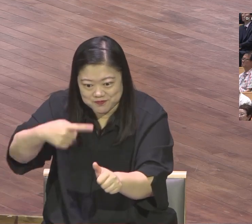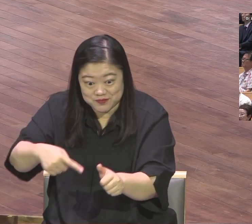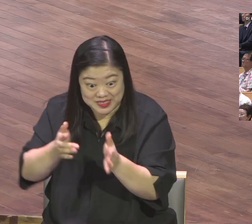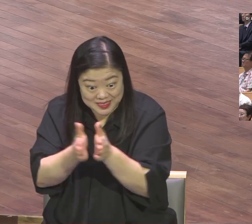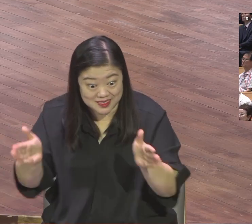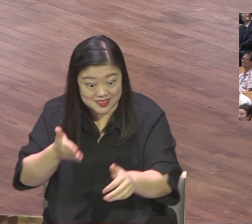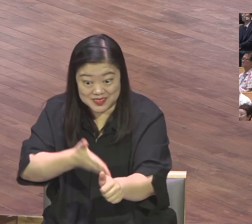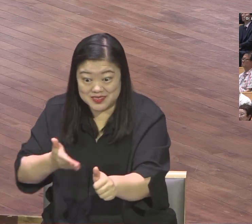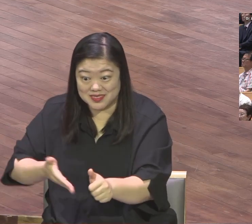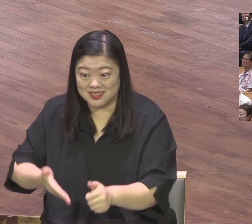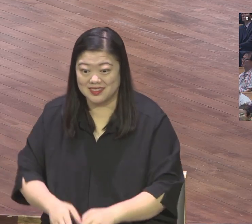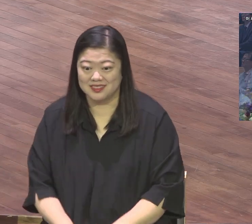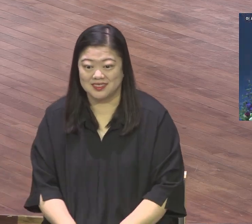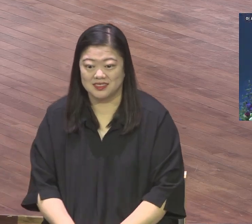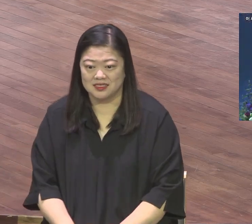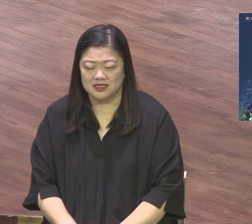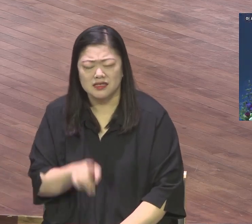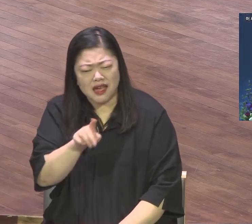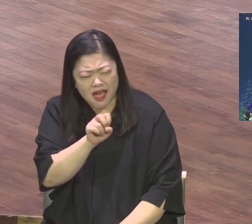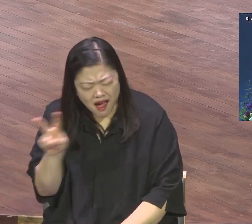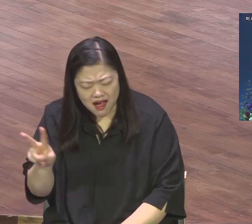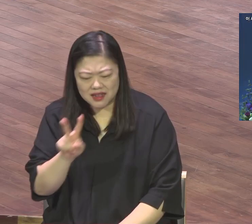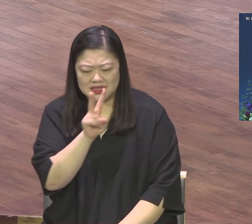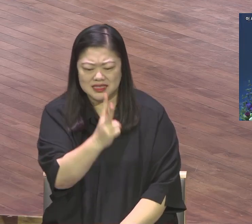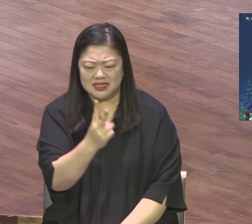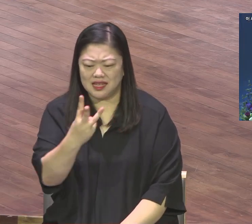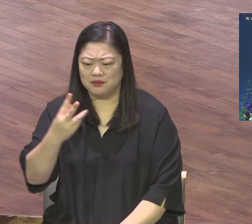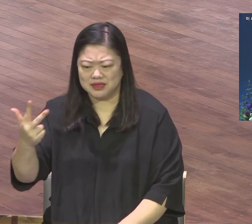민족 전 세계 237 나라에 사는